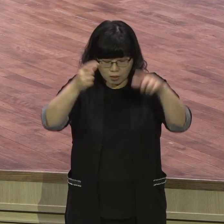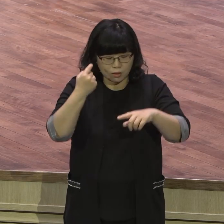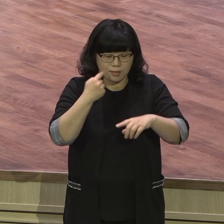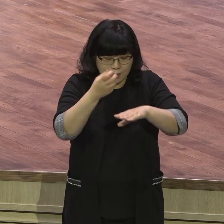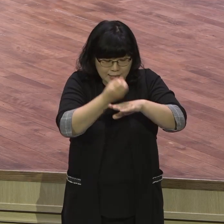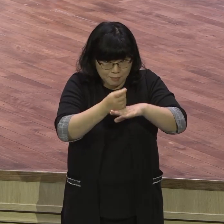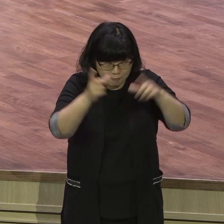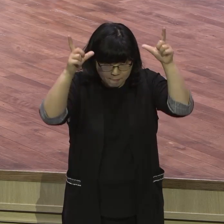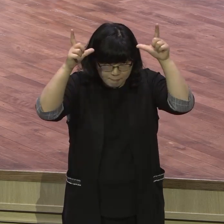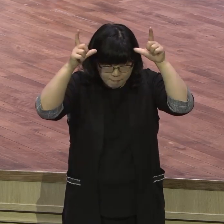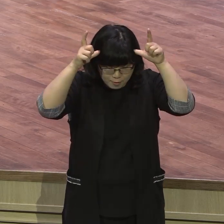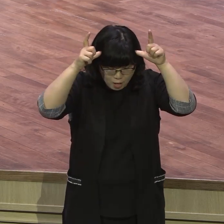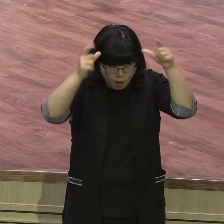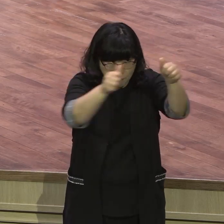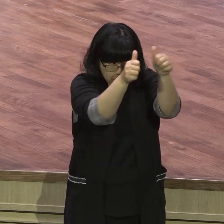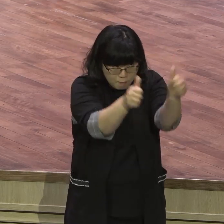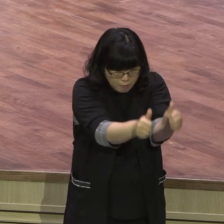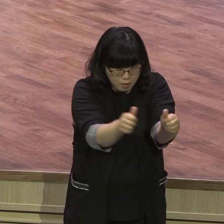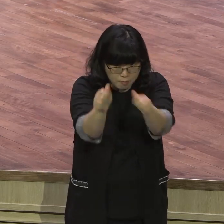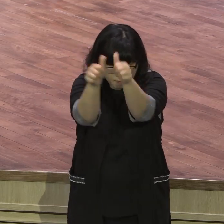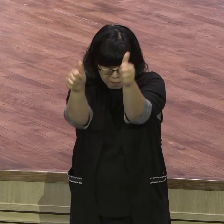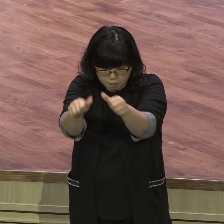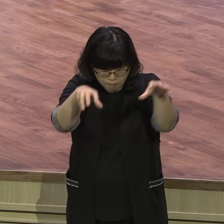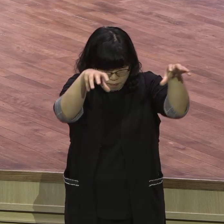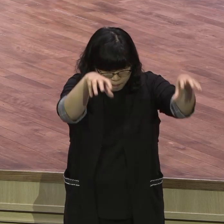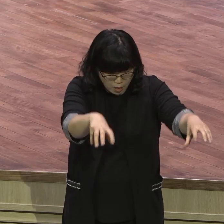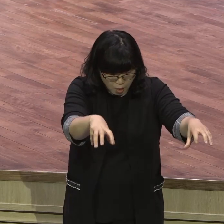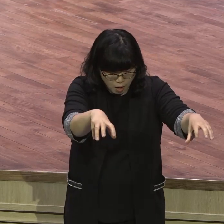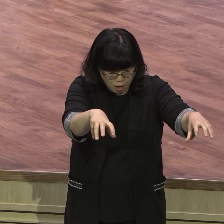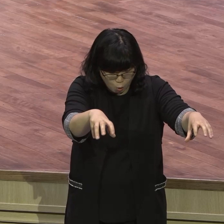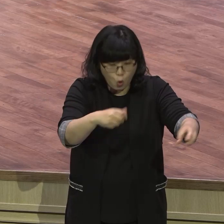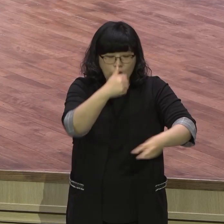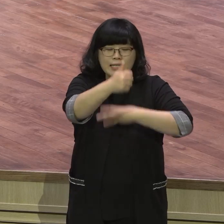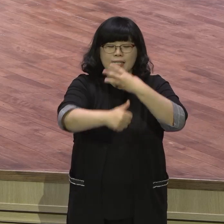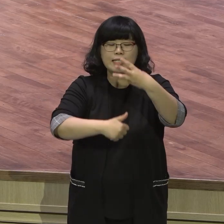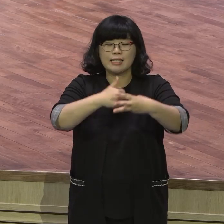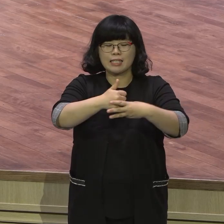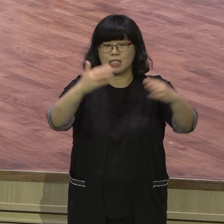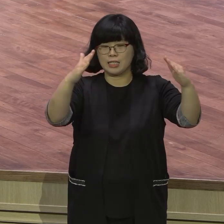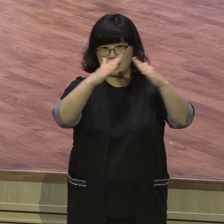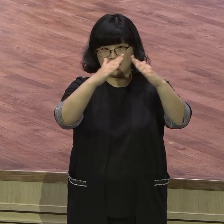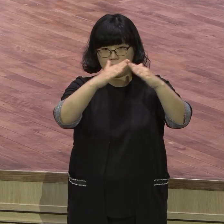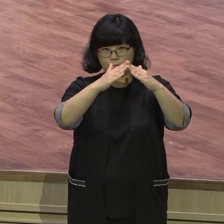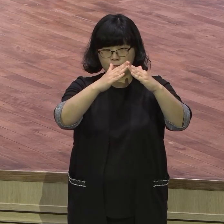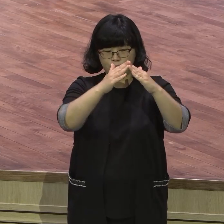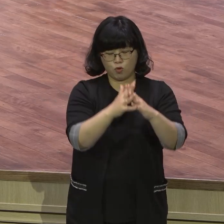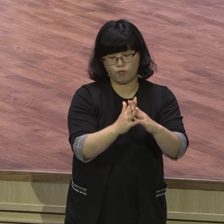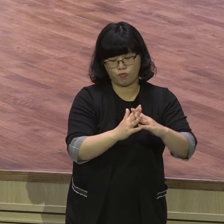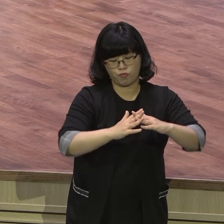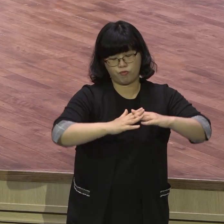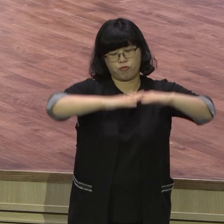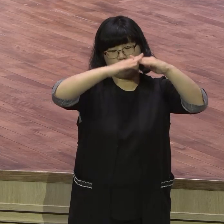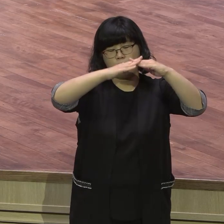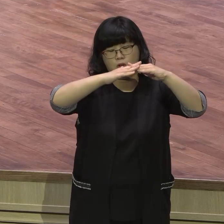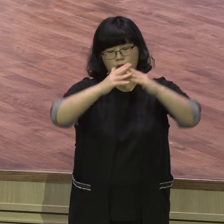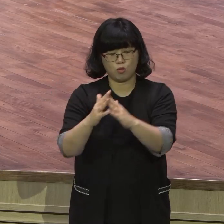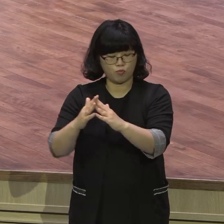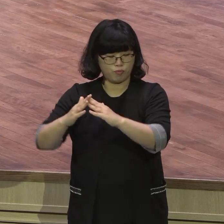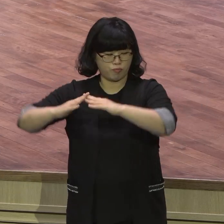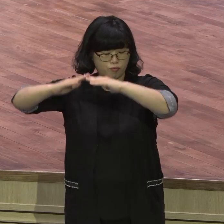신상에다 산당을 카드 내위자수 아니고 일반 보통 사람들 보통 사람 중에 뽑아가 제사장을 세워가지고